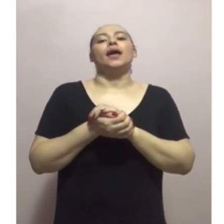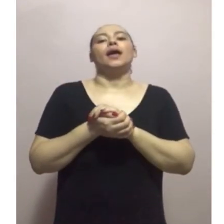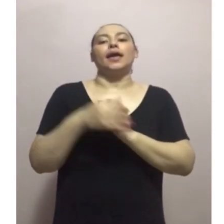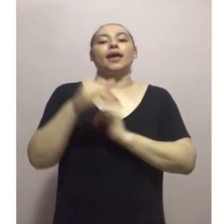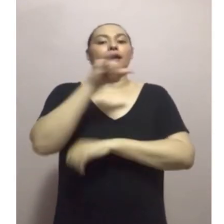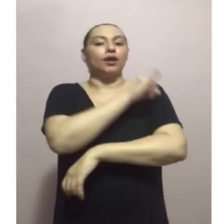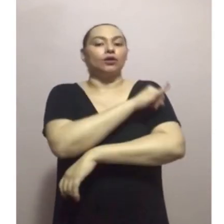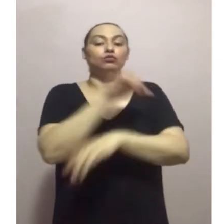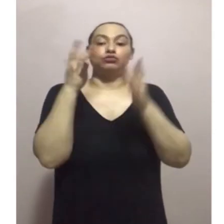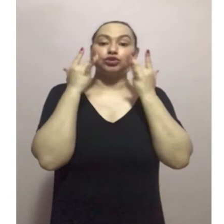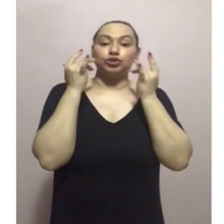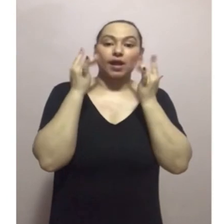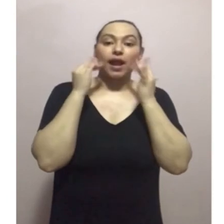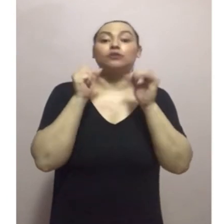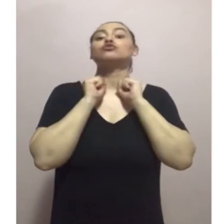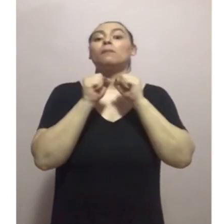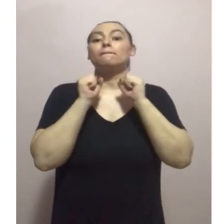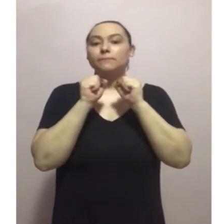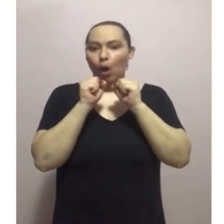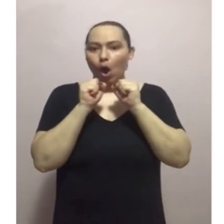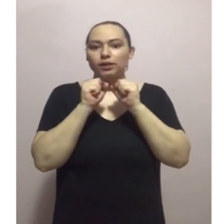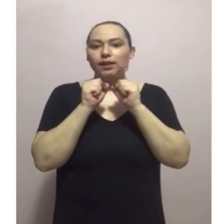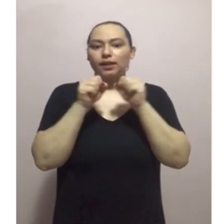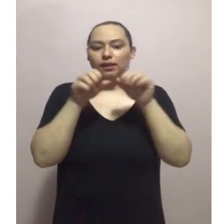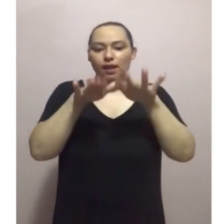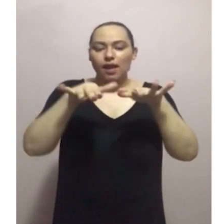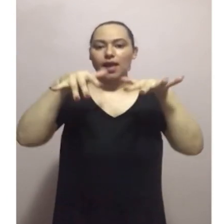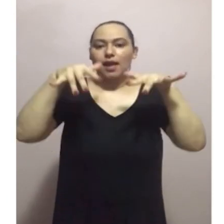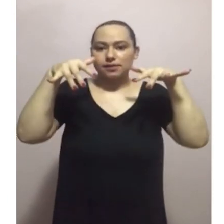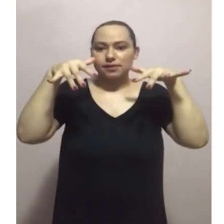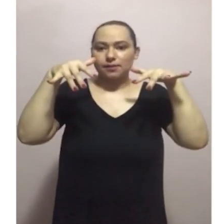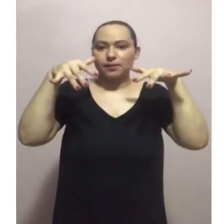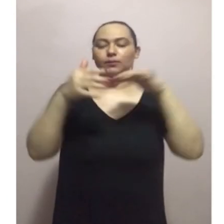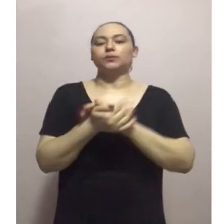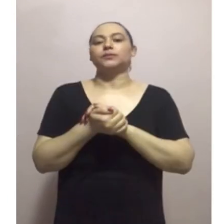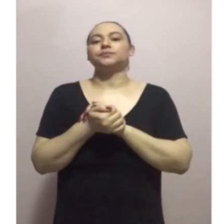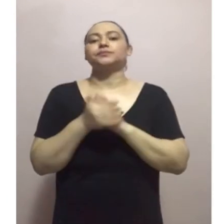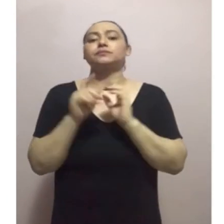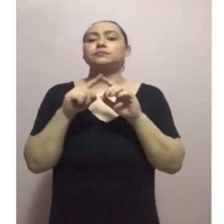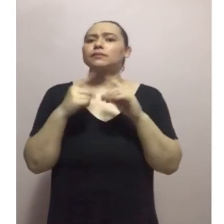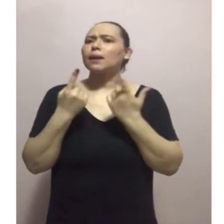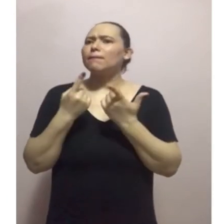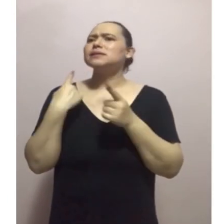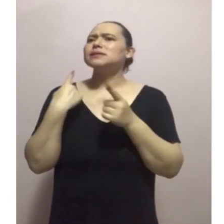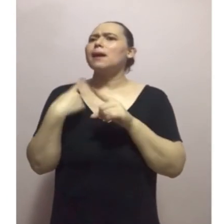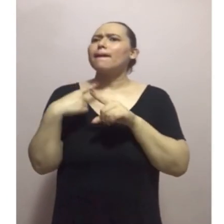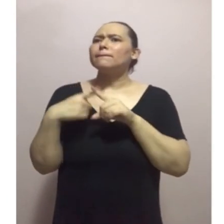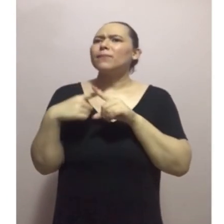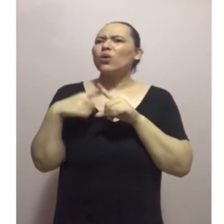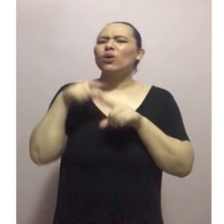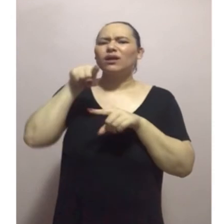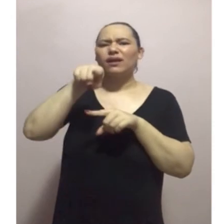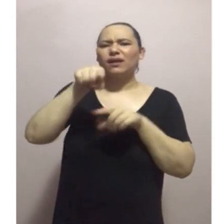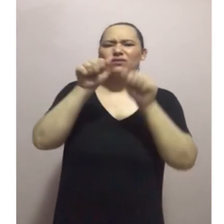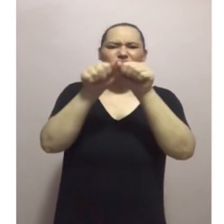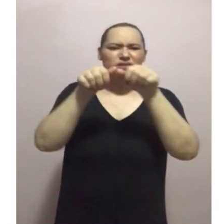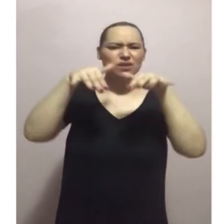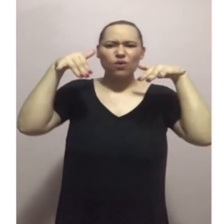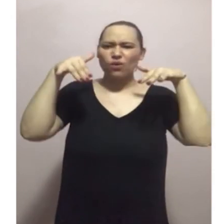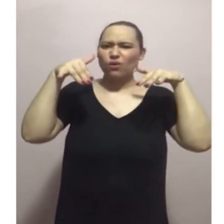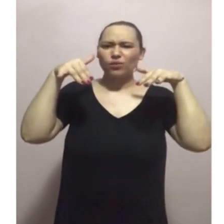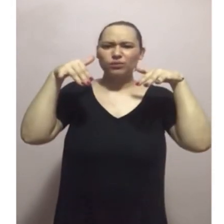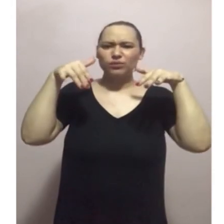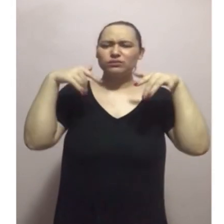os teatros ainda podem receber público. E as pessoas se espantavam, falavam assim, mas por que você não